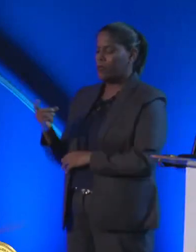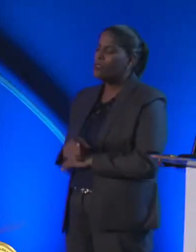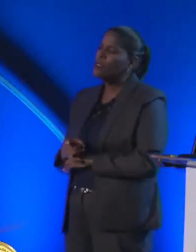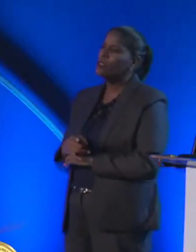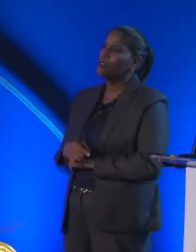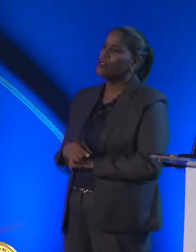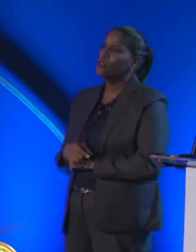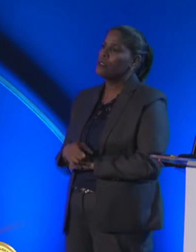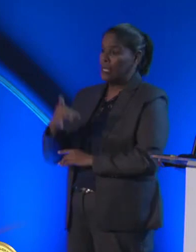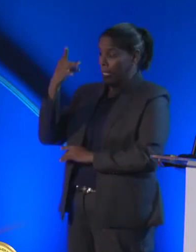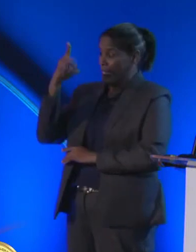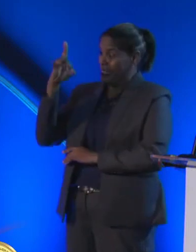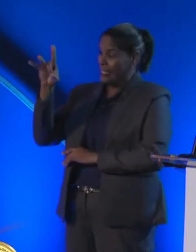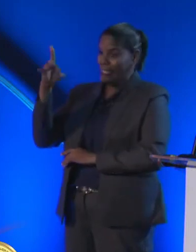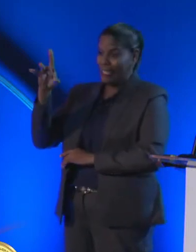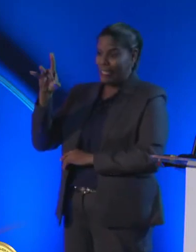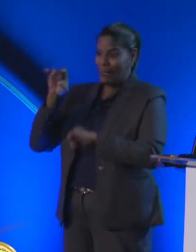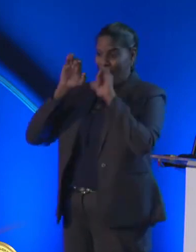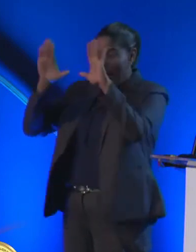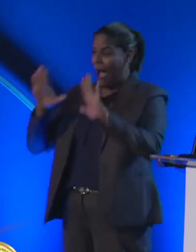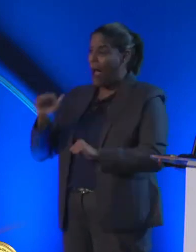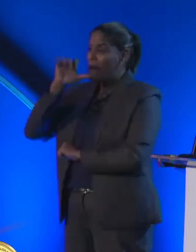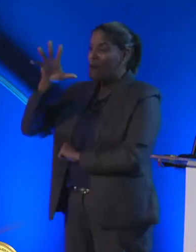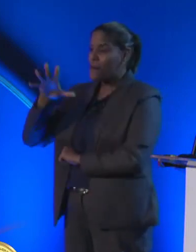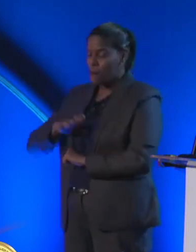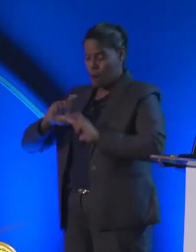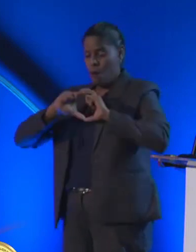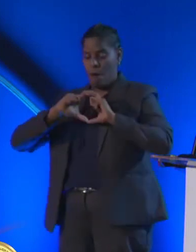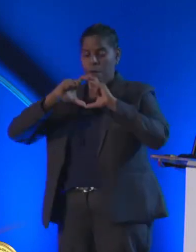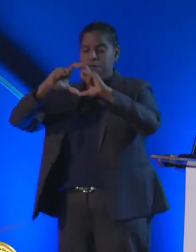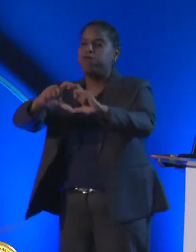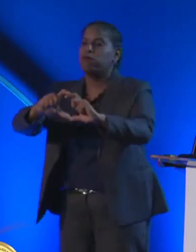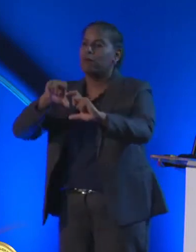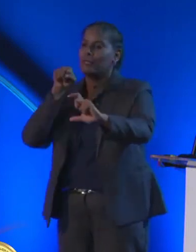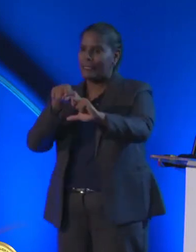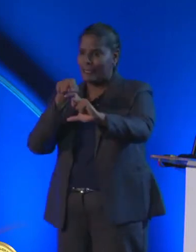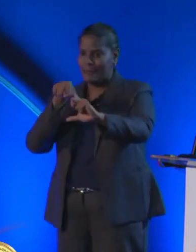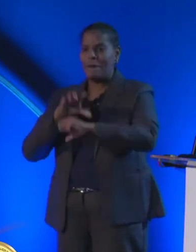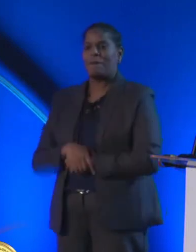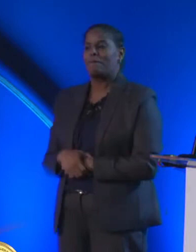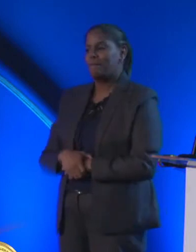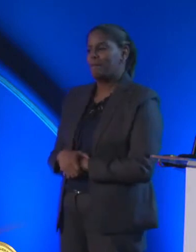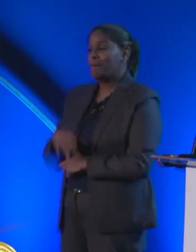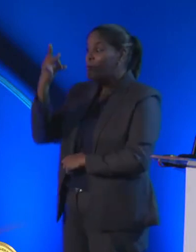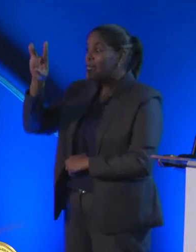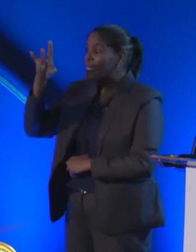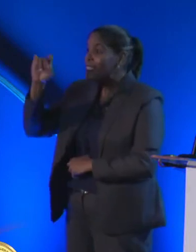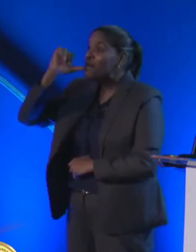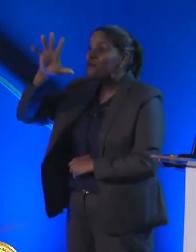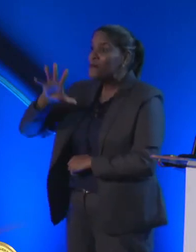18 maravillosas mujeres recibirán la medalla al mérito 18